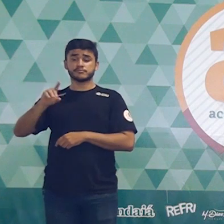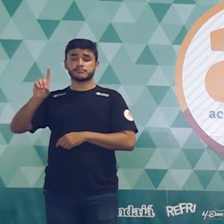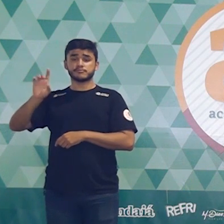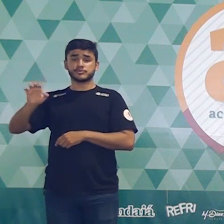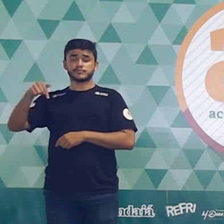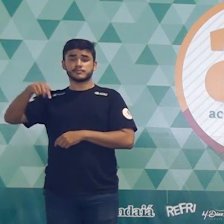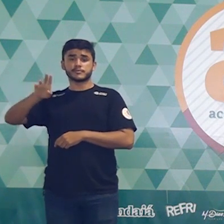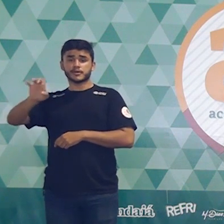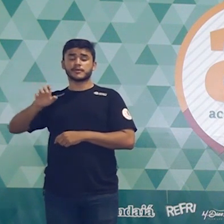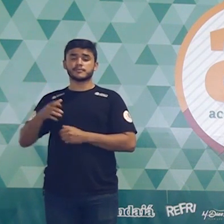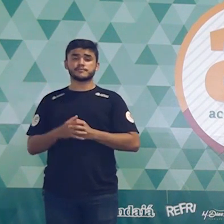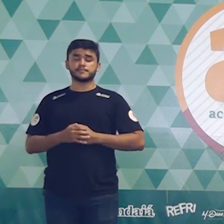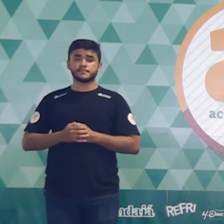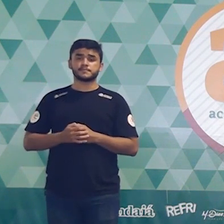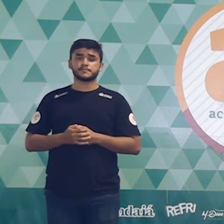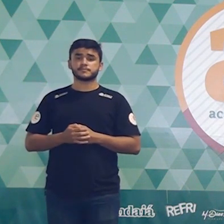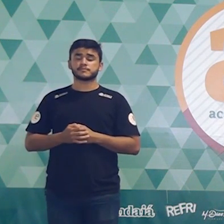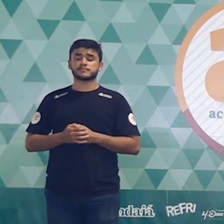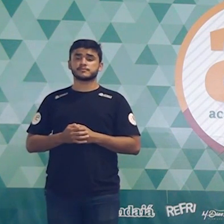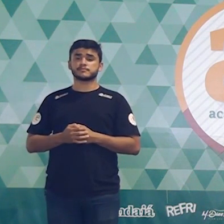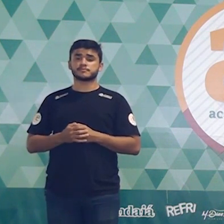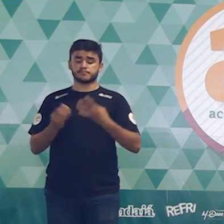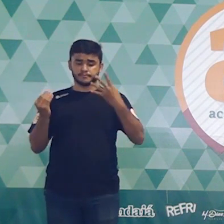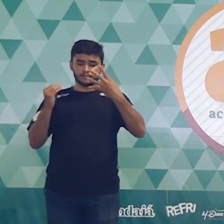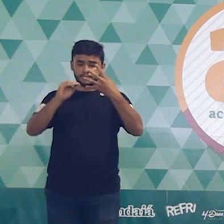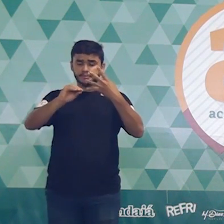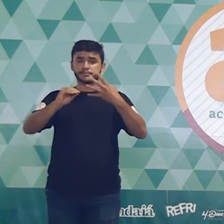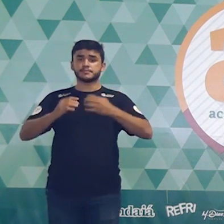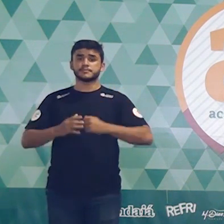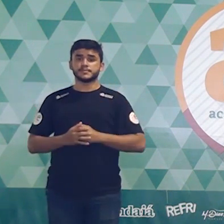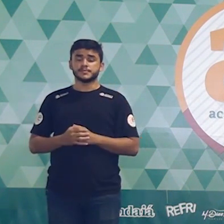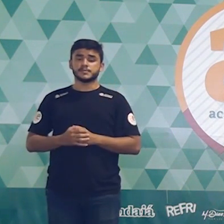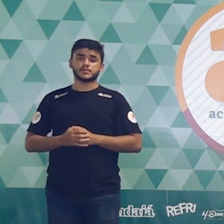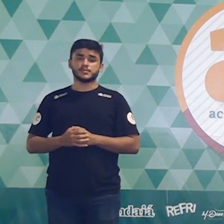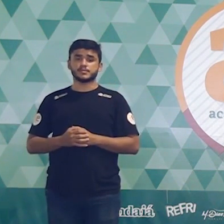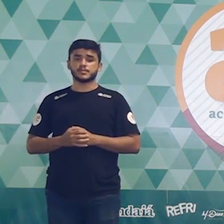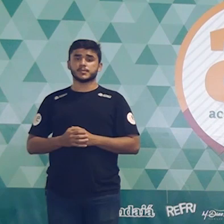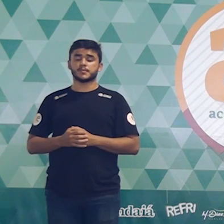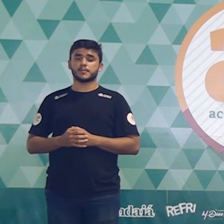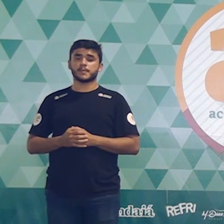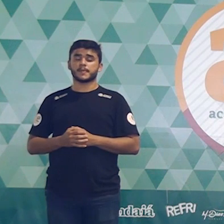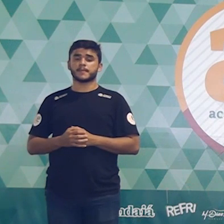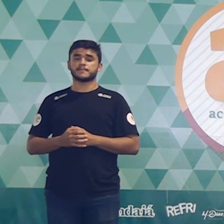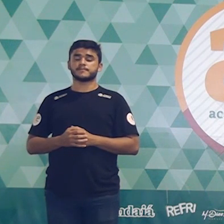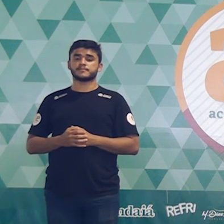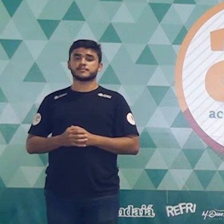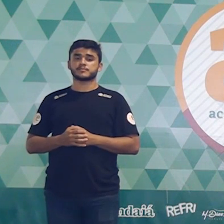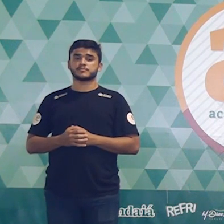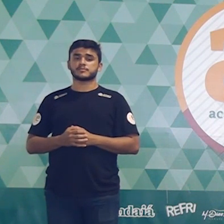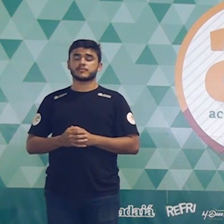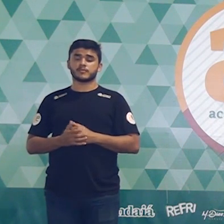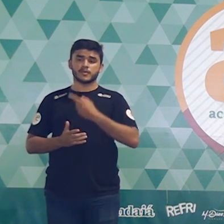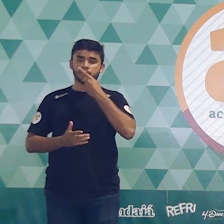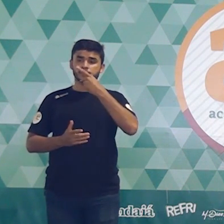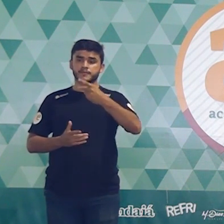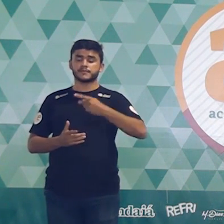propósito? Anota que eu explico. Só mais uma vez. Eu vou ter que dizer aqui,